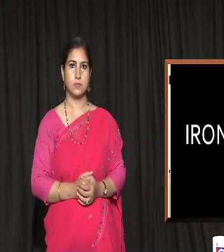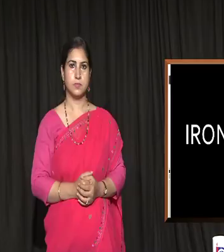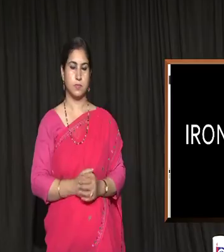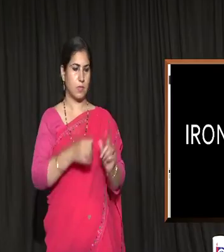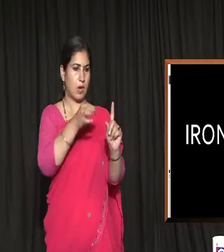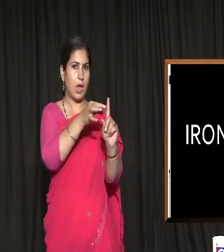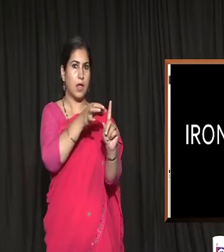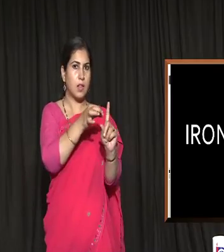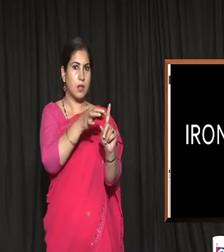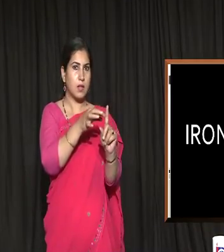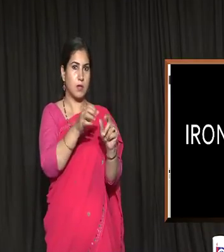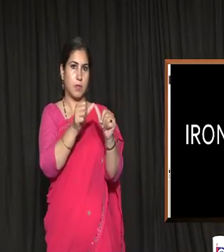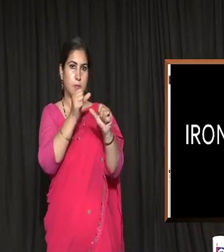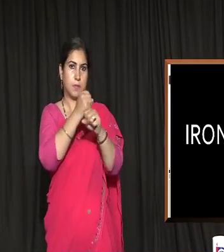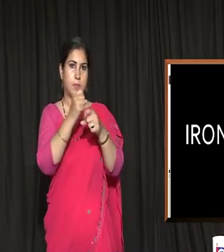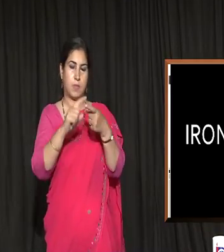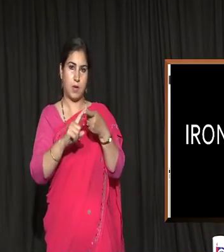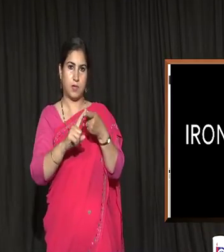Iron Age लौह युग.